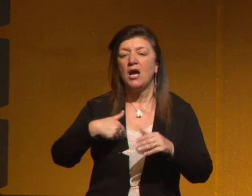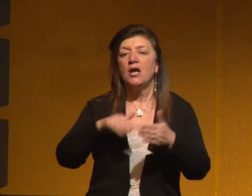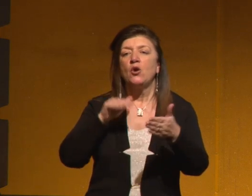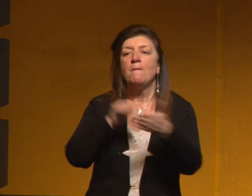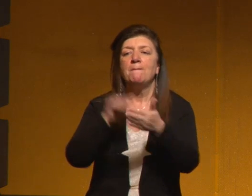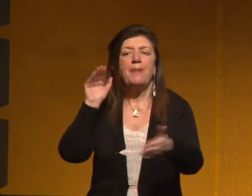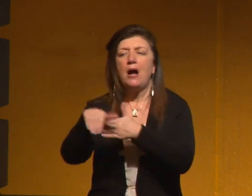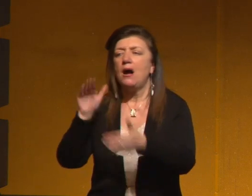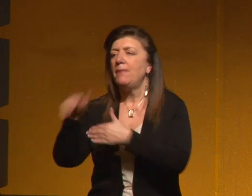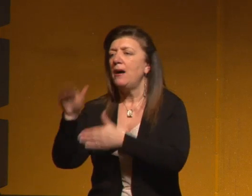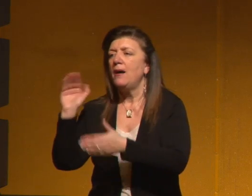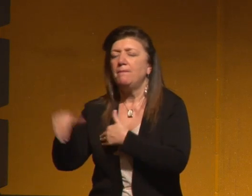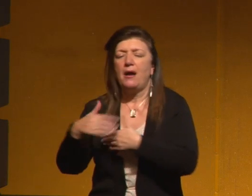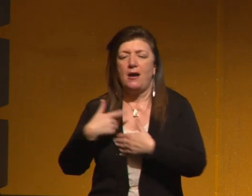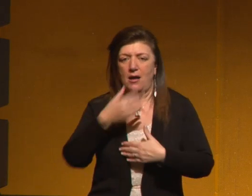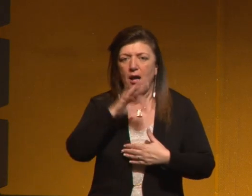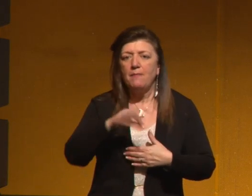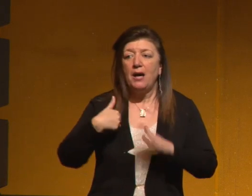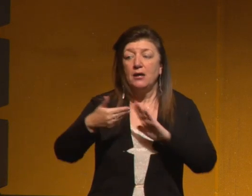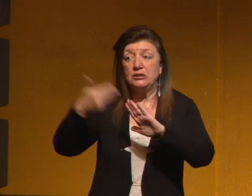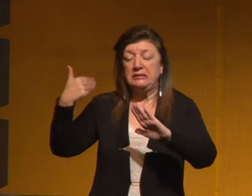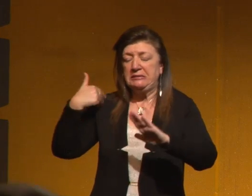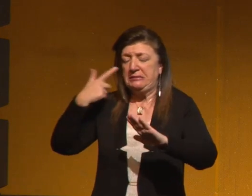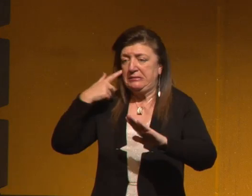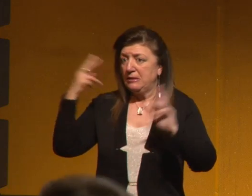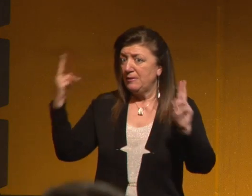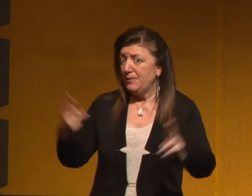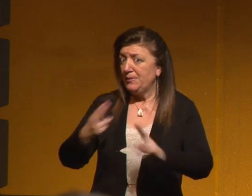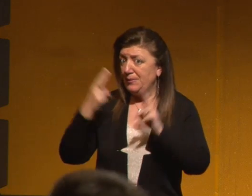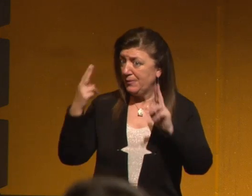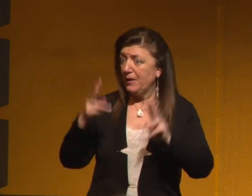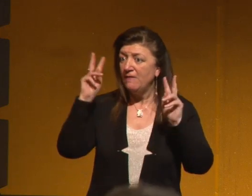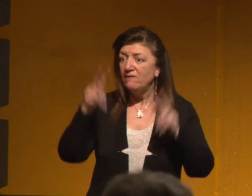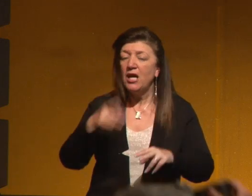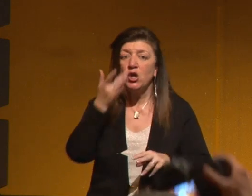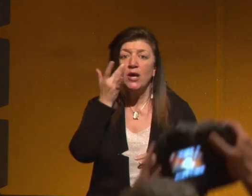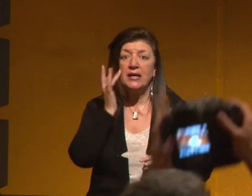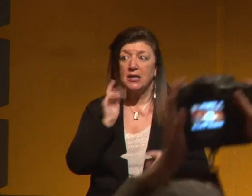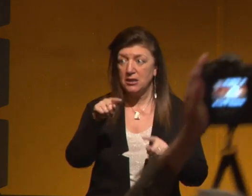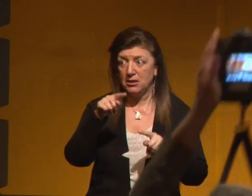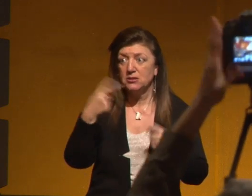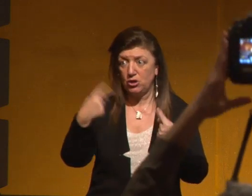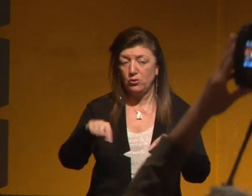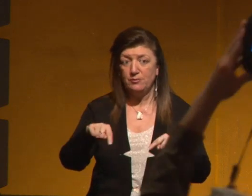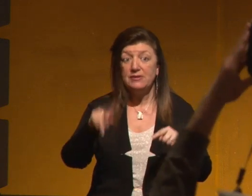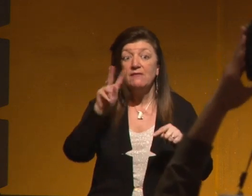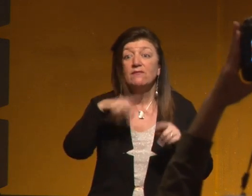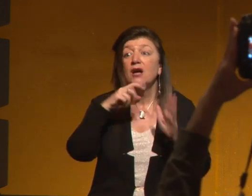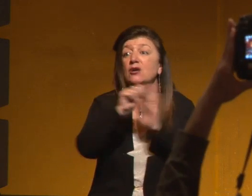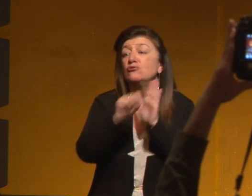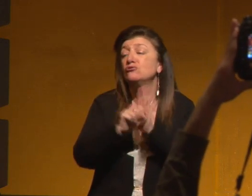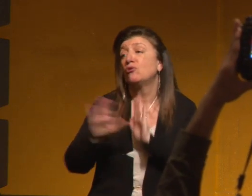mese fa apparivano invalicabili e che sembravano mettere a rischio la realizzazione stessa di questo evento che non fa solo parte della storia di torino fa